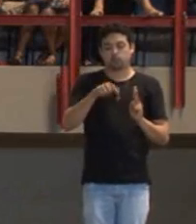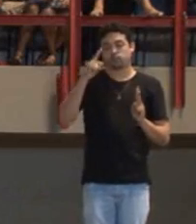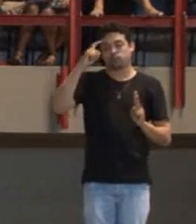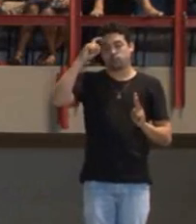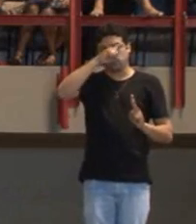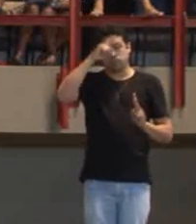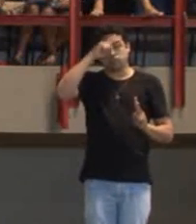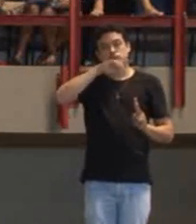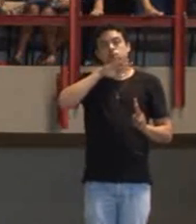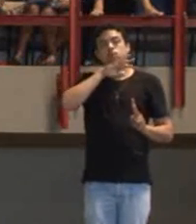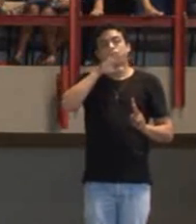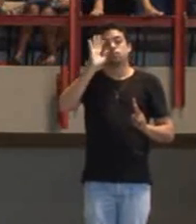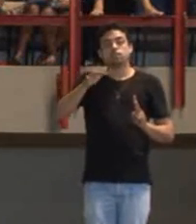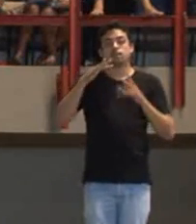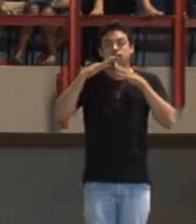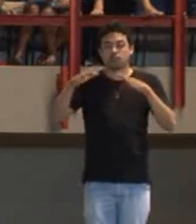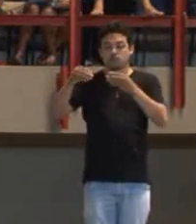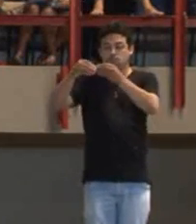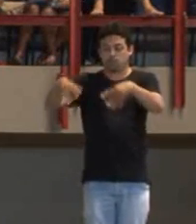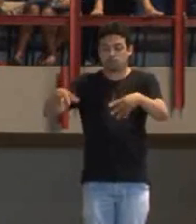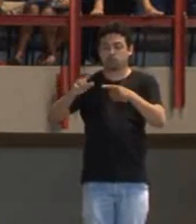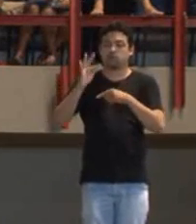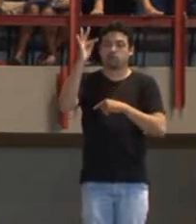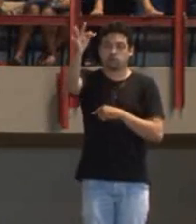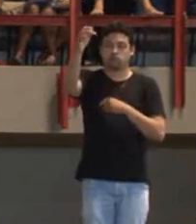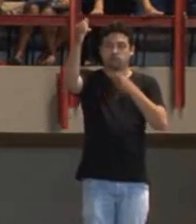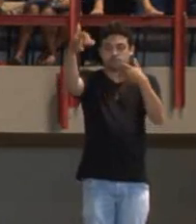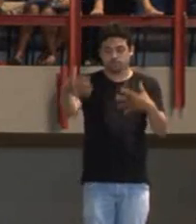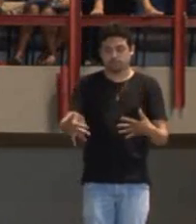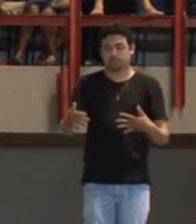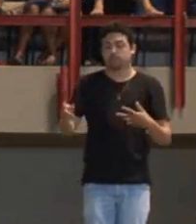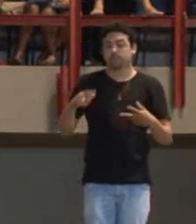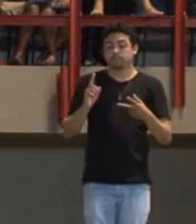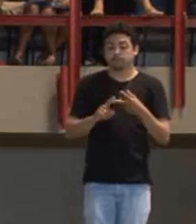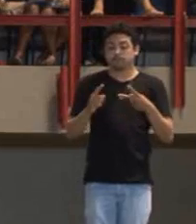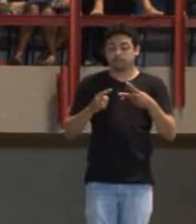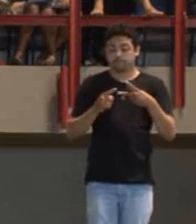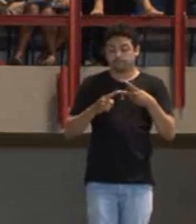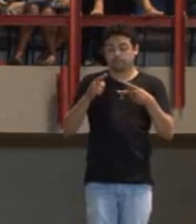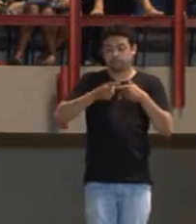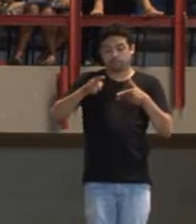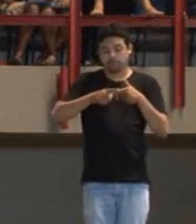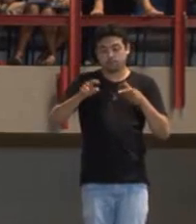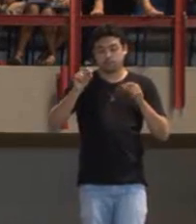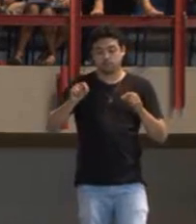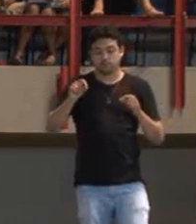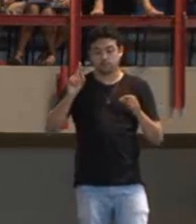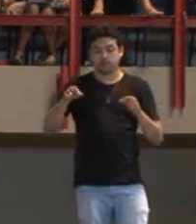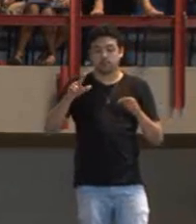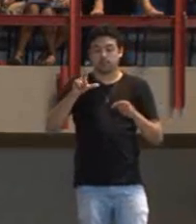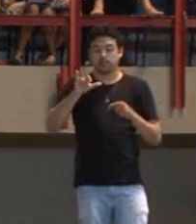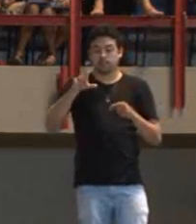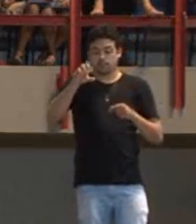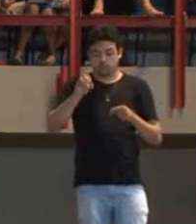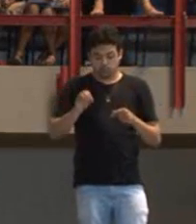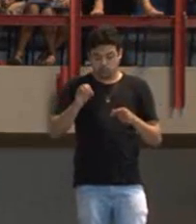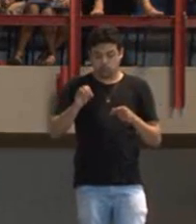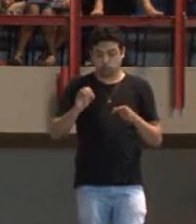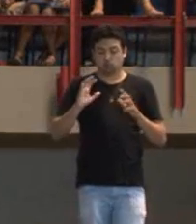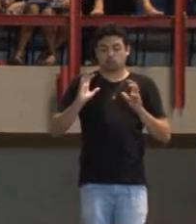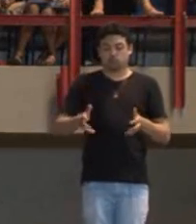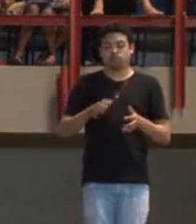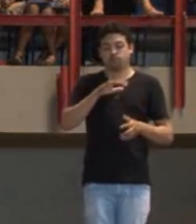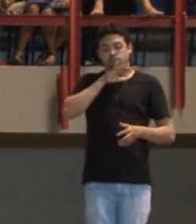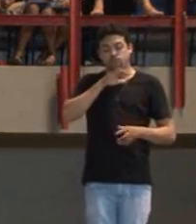complicado ambientalmente, como a gente vai mostrar um pouquinho na frente. Segundo problema do plástico, ele é um lixo chato,